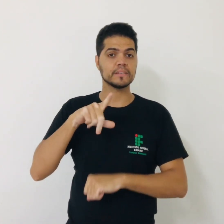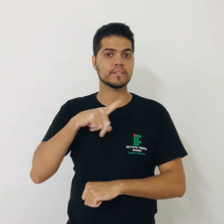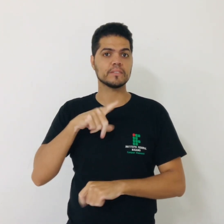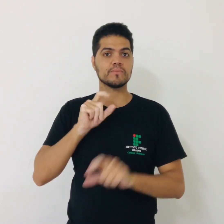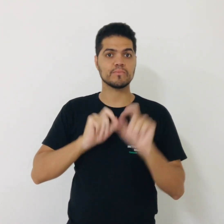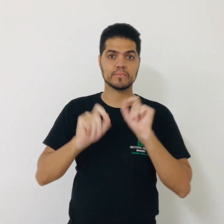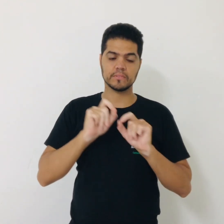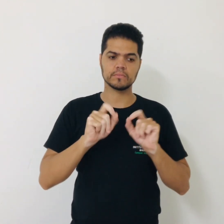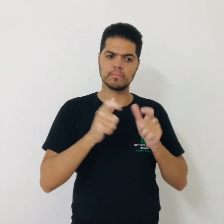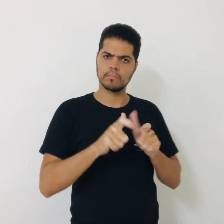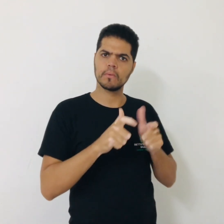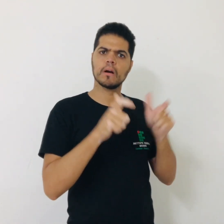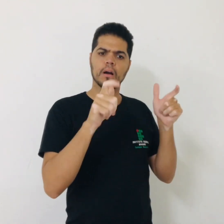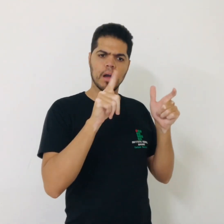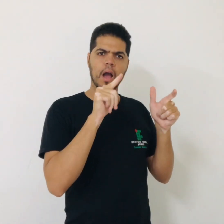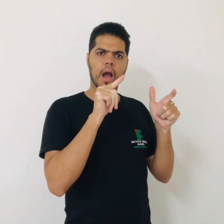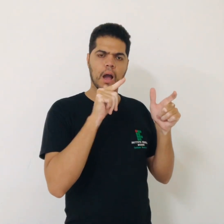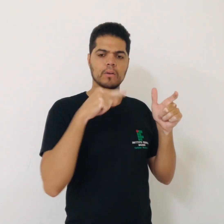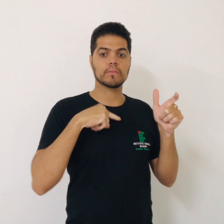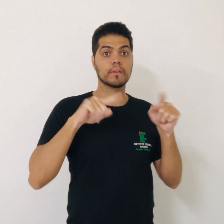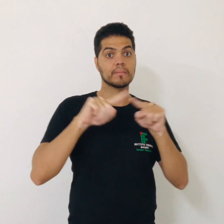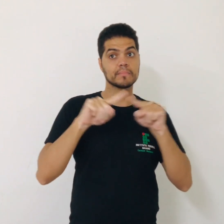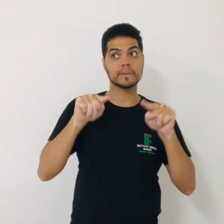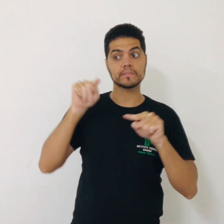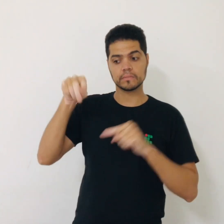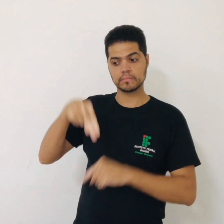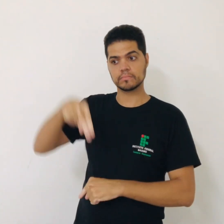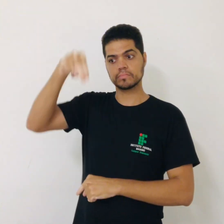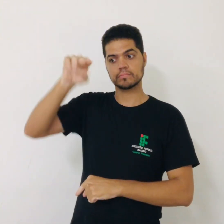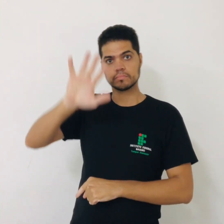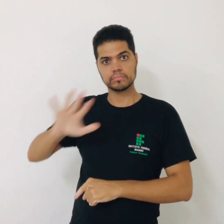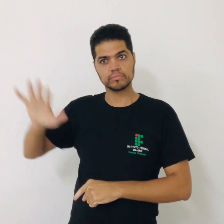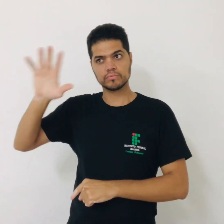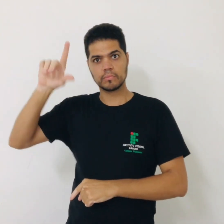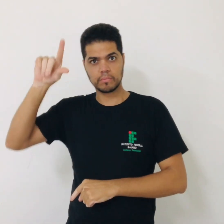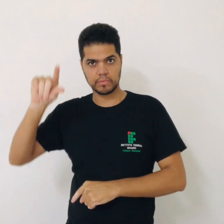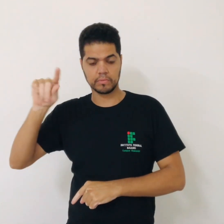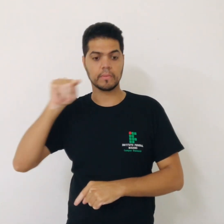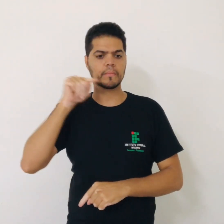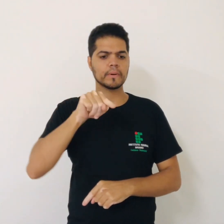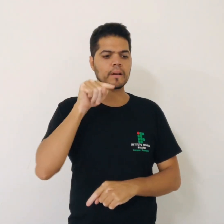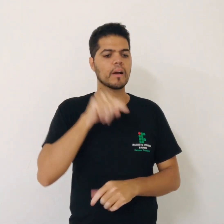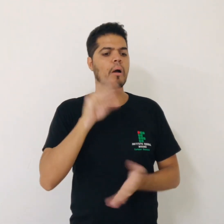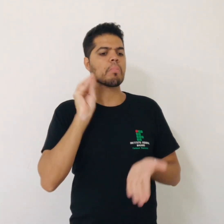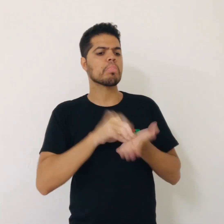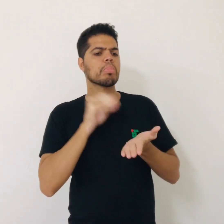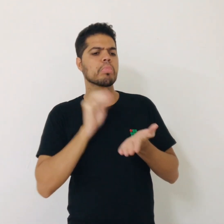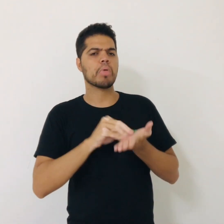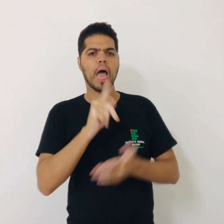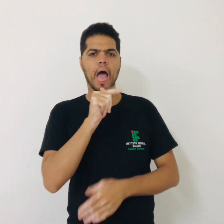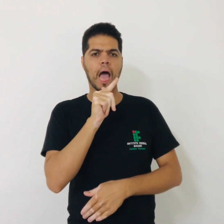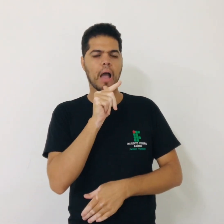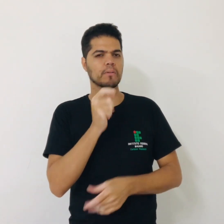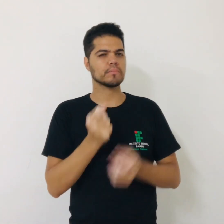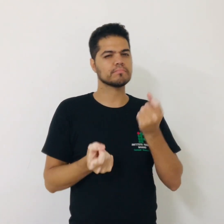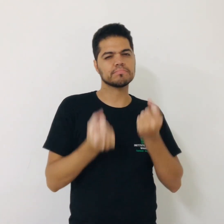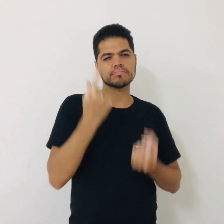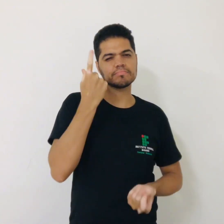praticamente imune à falta de água ou pelo menos não possui grandes preocupações nesse sentido, o que é um grande